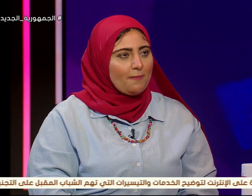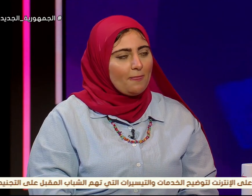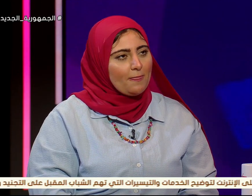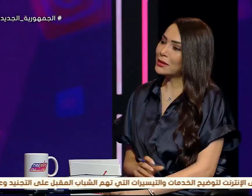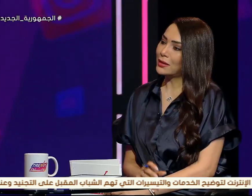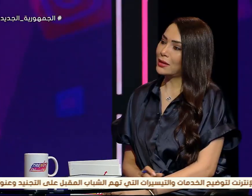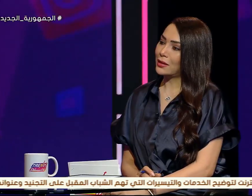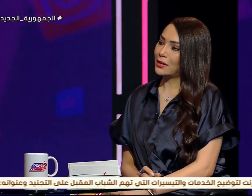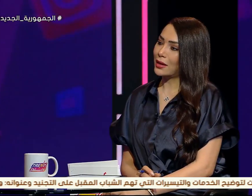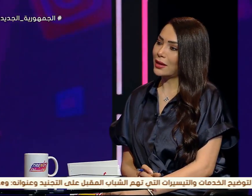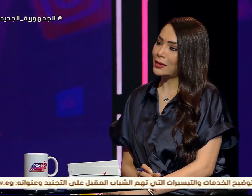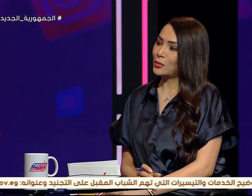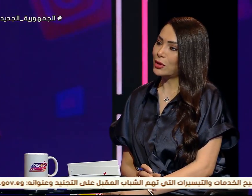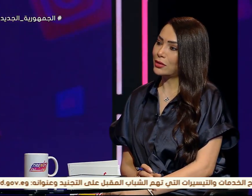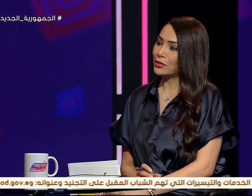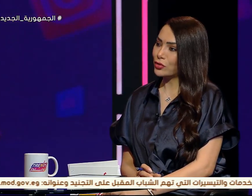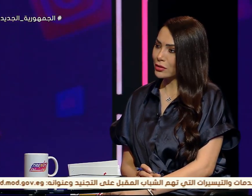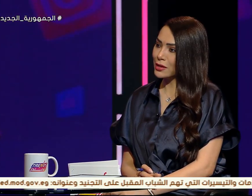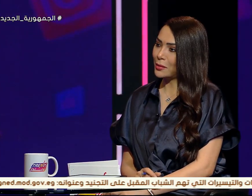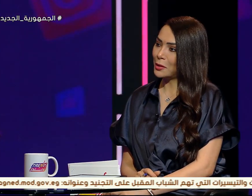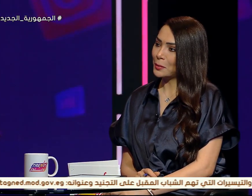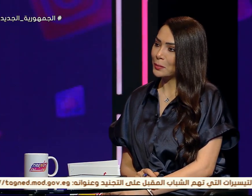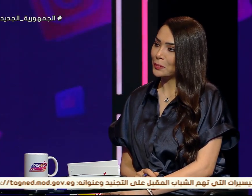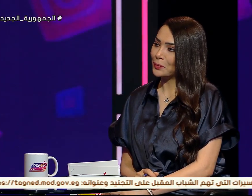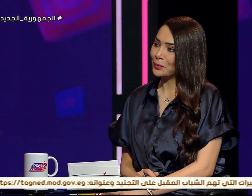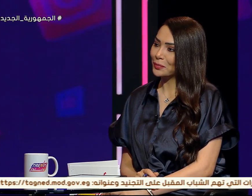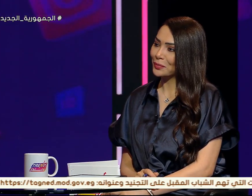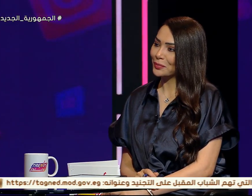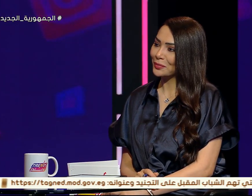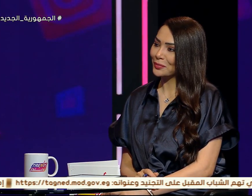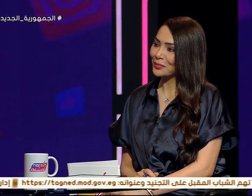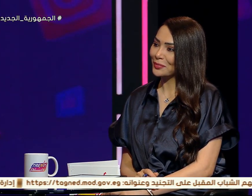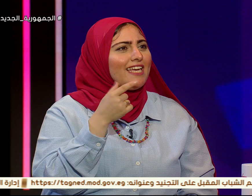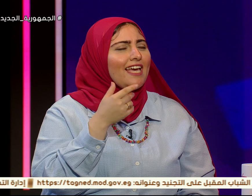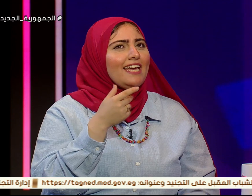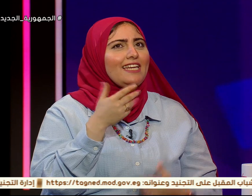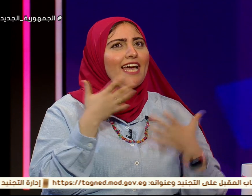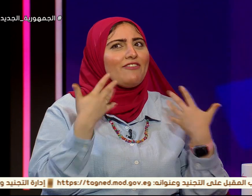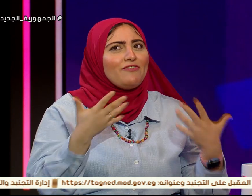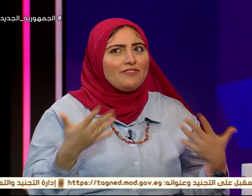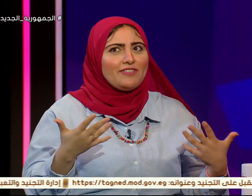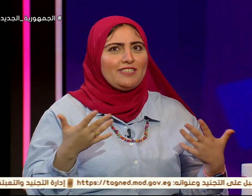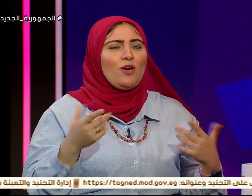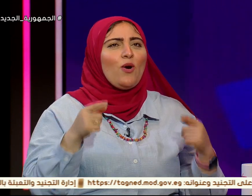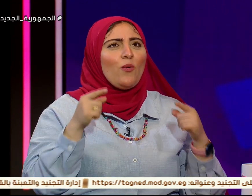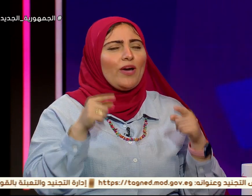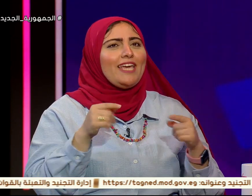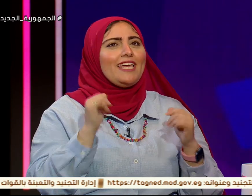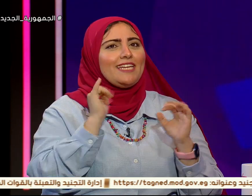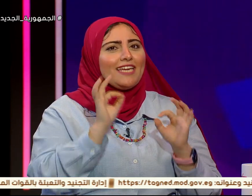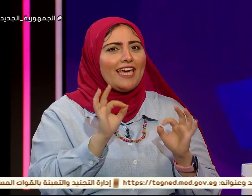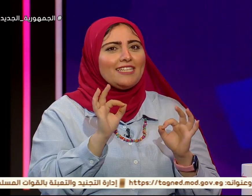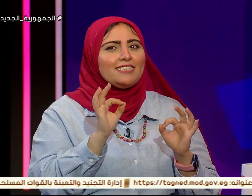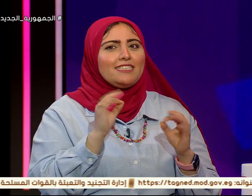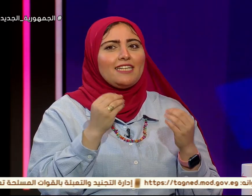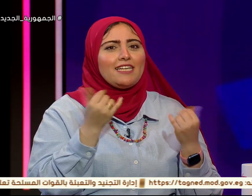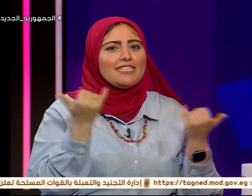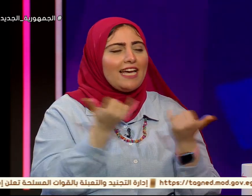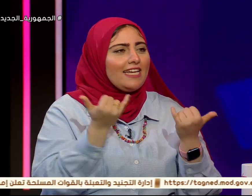ترجمه الاغاني بلغه الاشاره صعبه لا سهله جدا ده هي اللي خففت وهي اللي كانت سهله